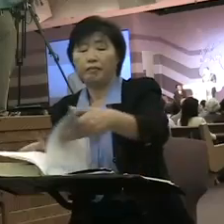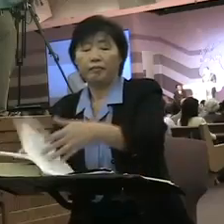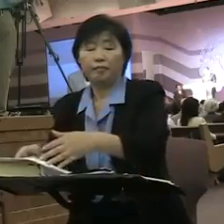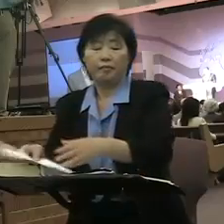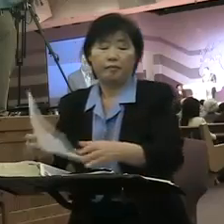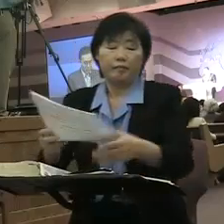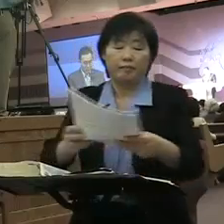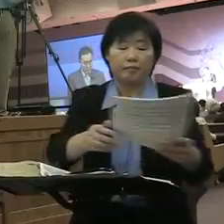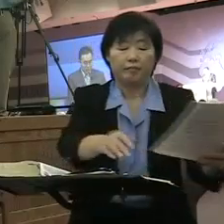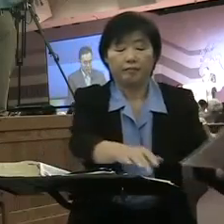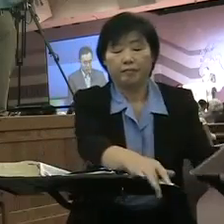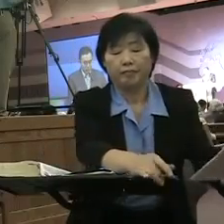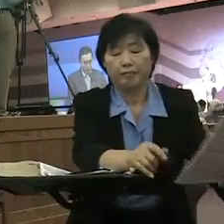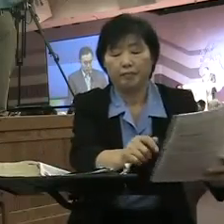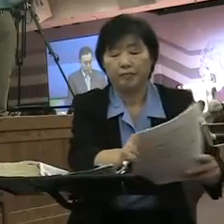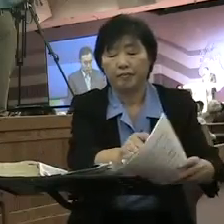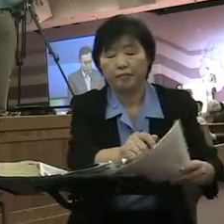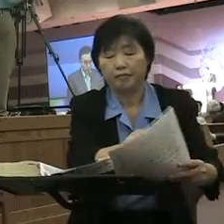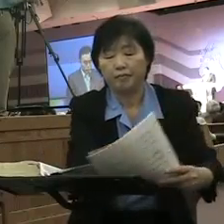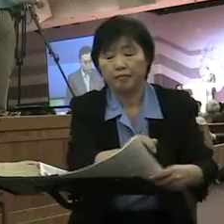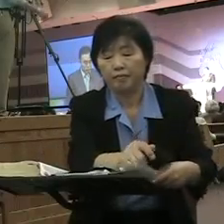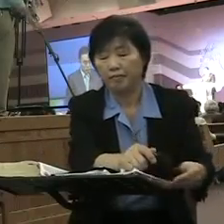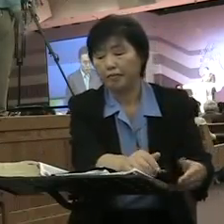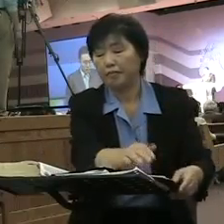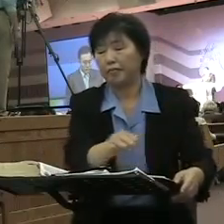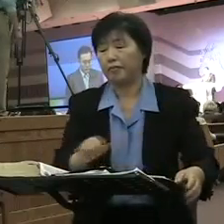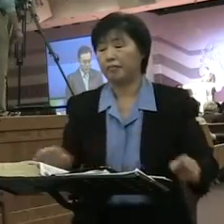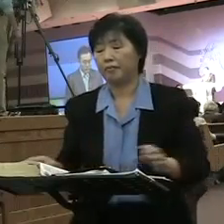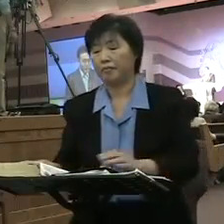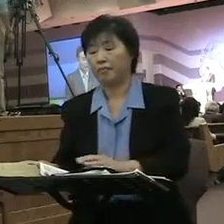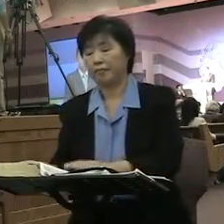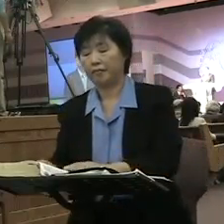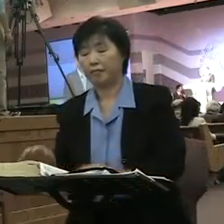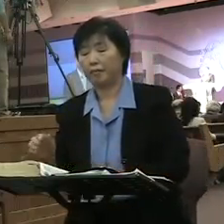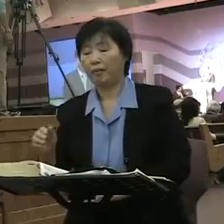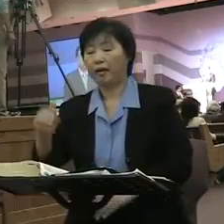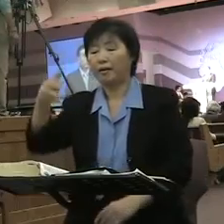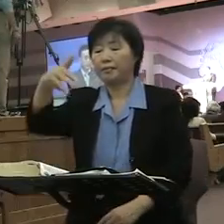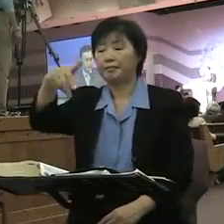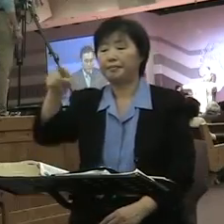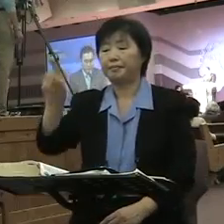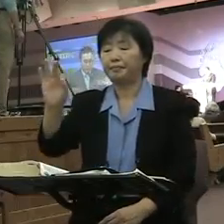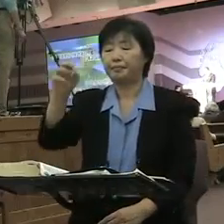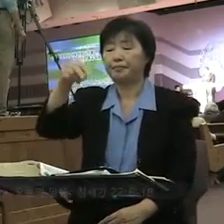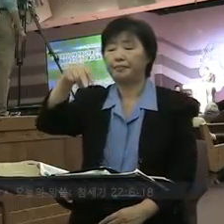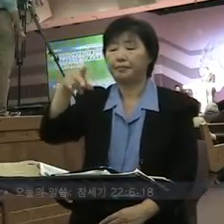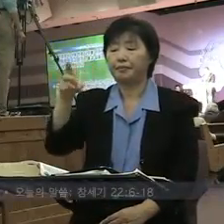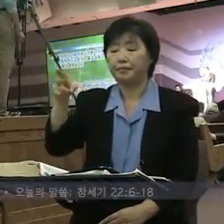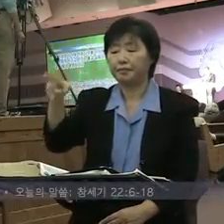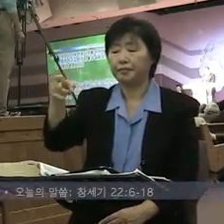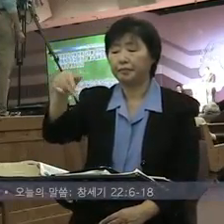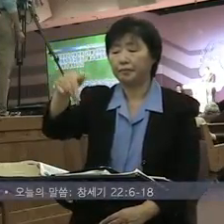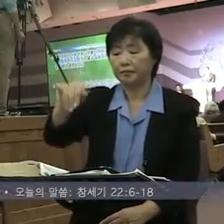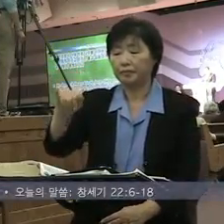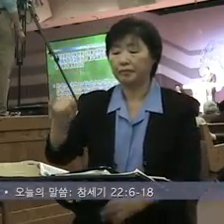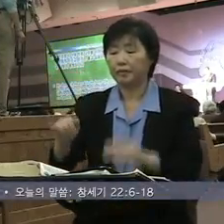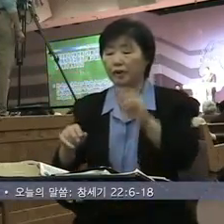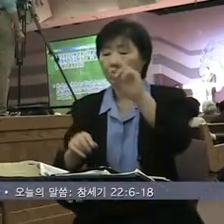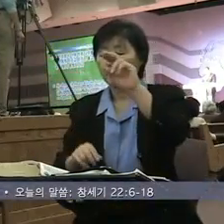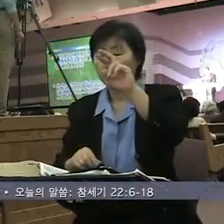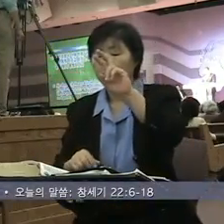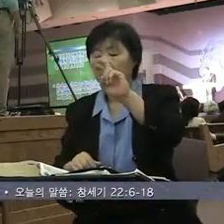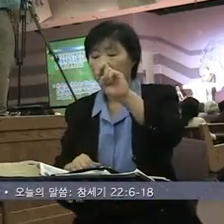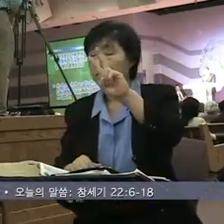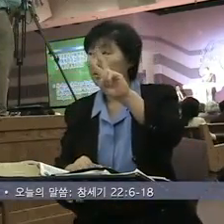우리에게 주시는 말씀은 창세기 22장 6절에서 18절까지의 말씀입니다. 제가 가진 성경으로 구약